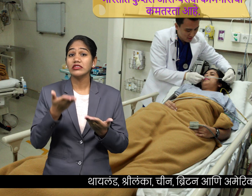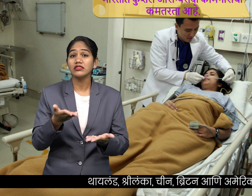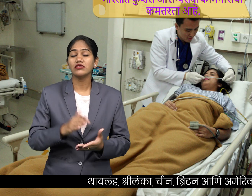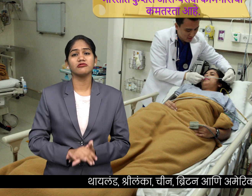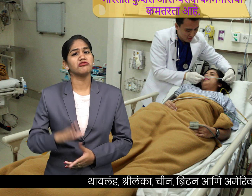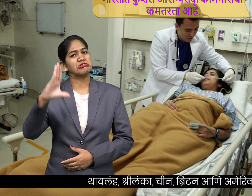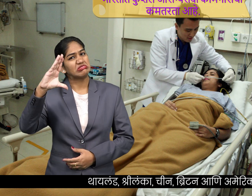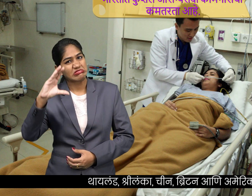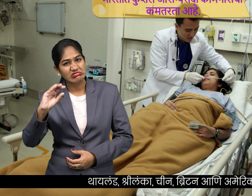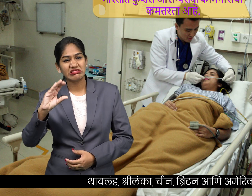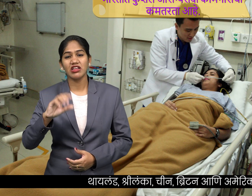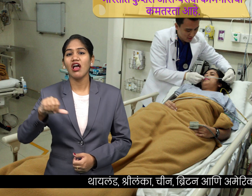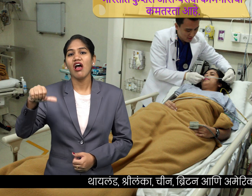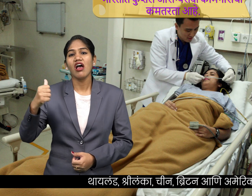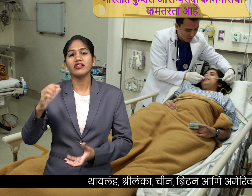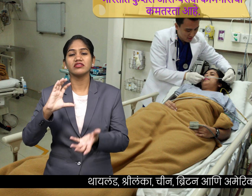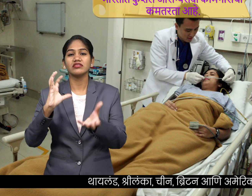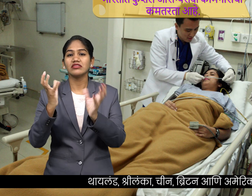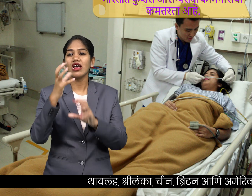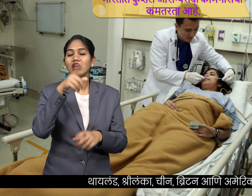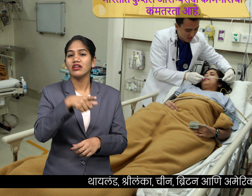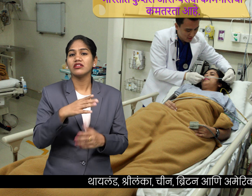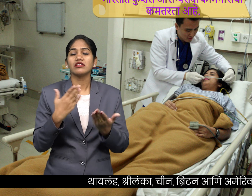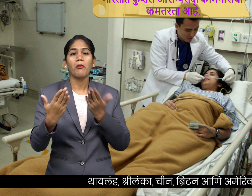थायलंड, श्रीलंका, चीन, ब्रिटन आणि अमेरिका